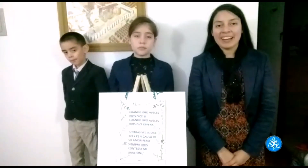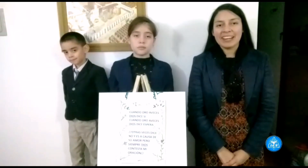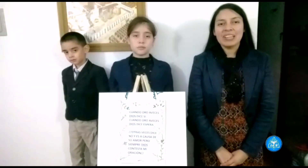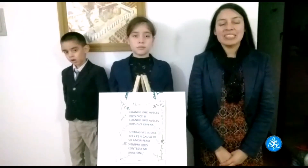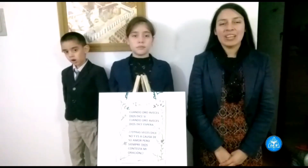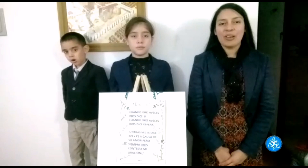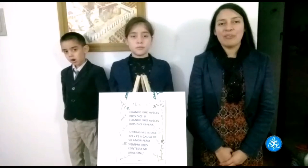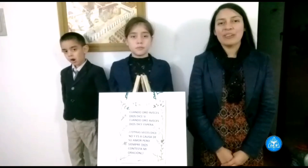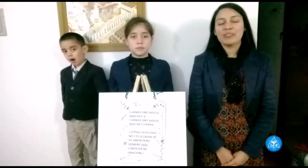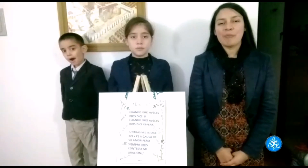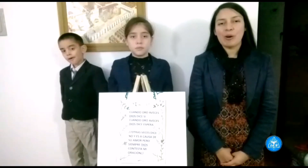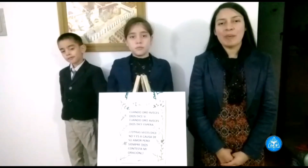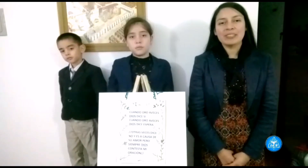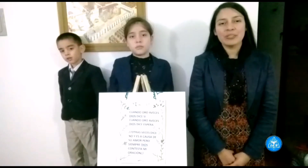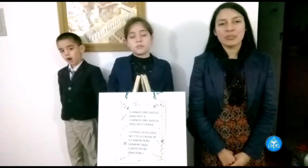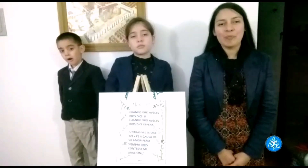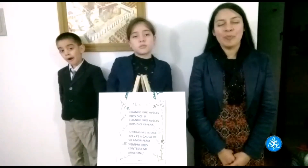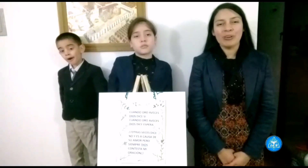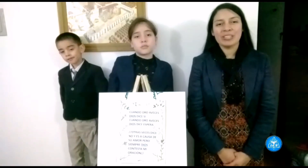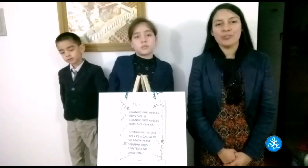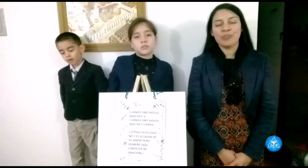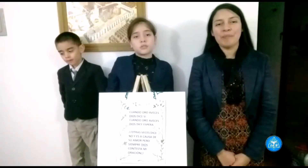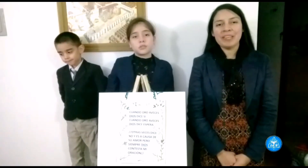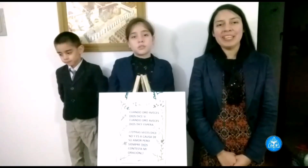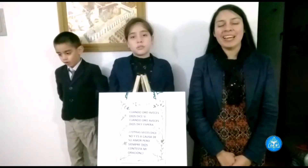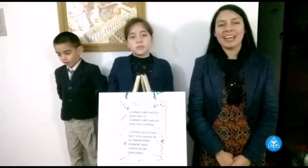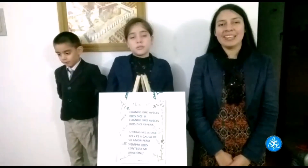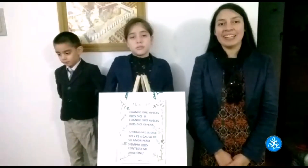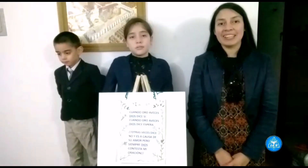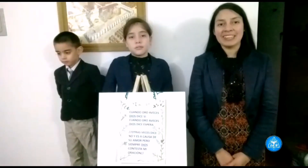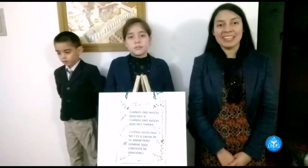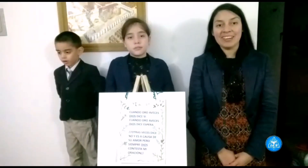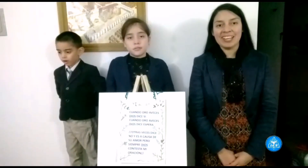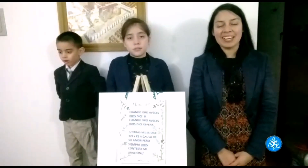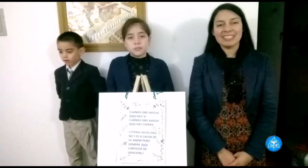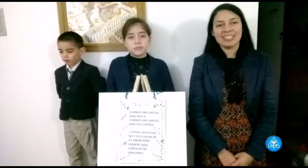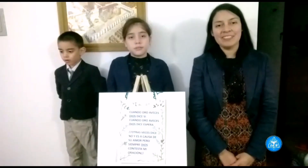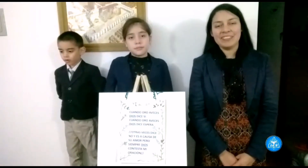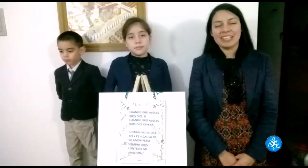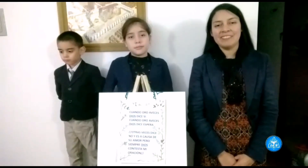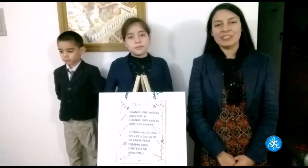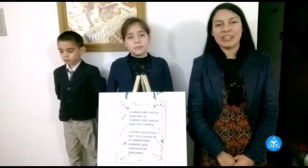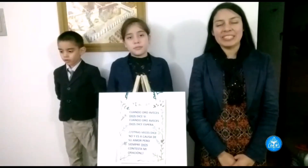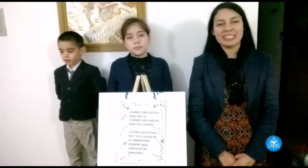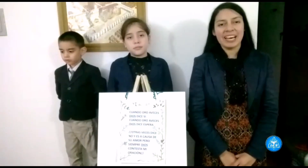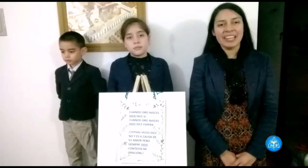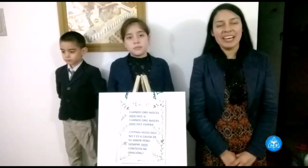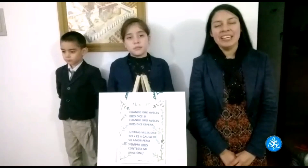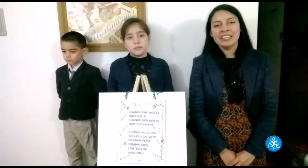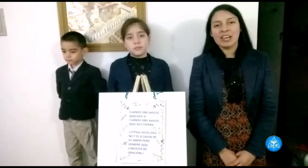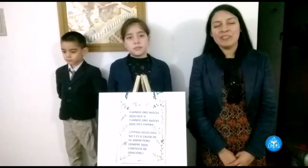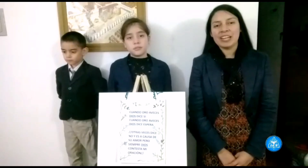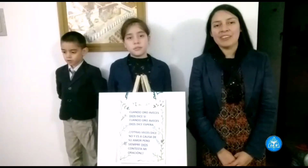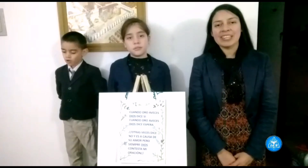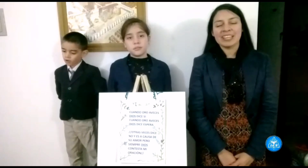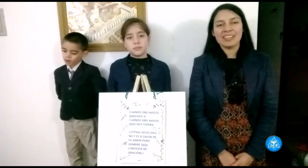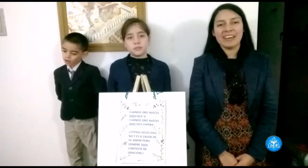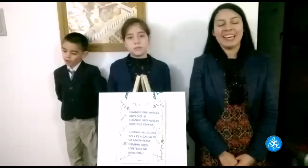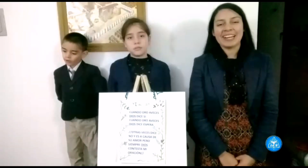saludarles. Saludamos a nuestro amado pastor, su esposa, su familia, la directiva de la clase bíblica visualizada, también a nuestra jefa de